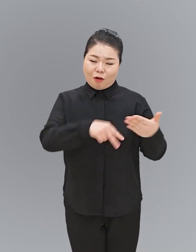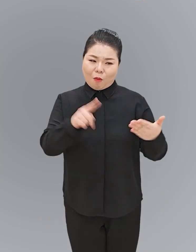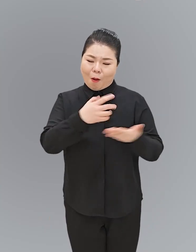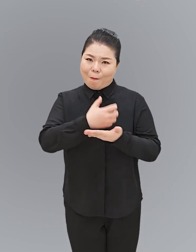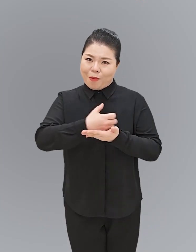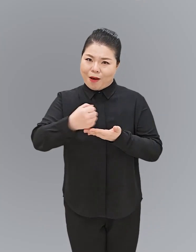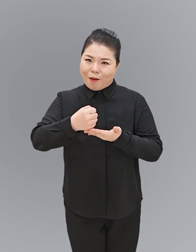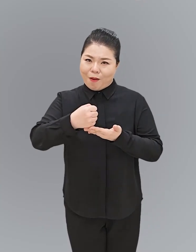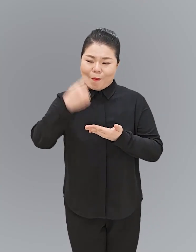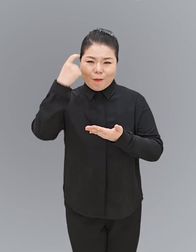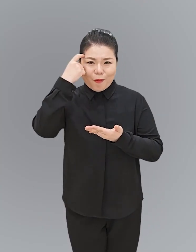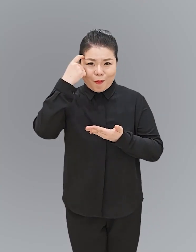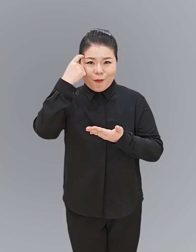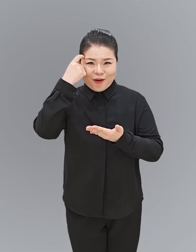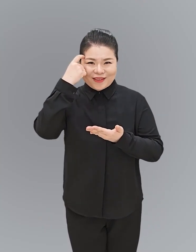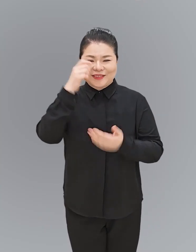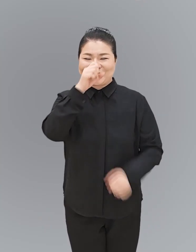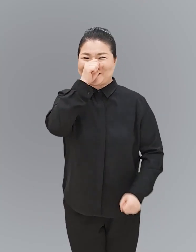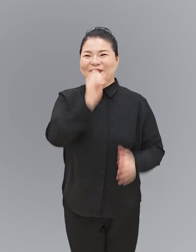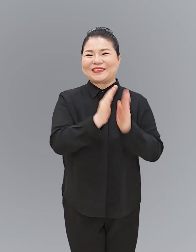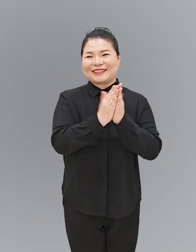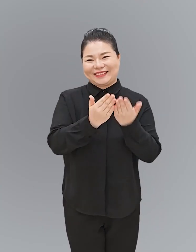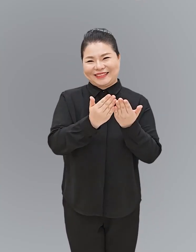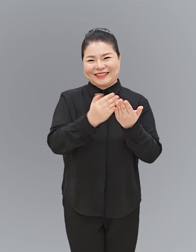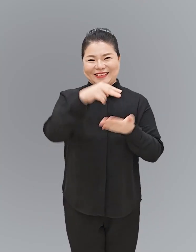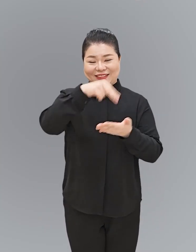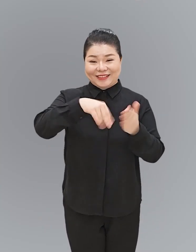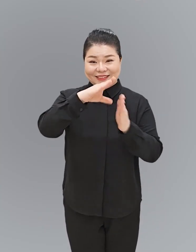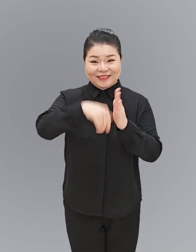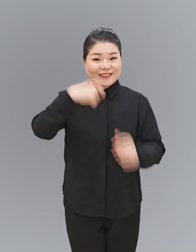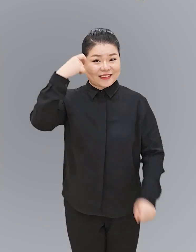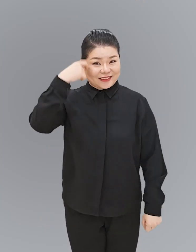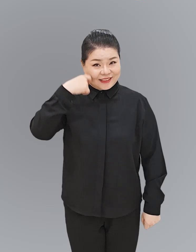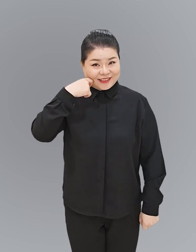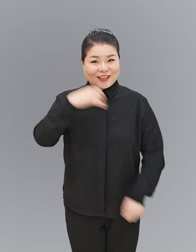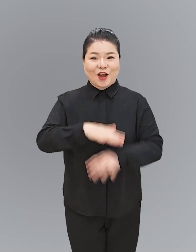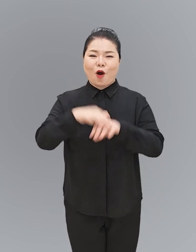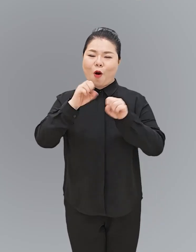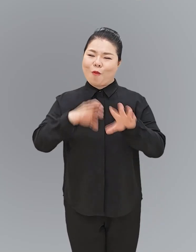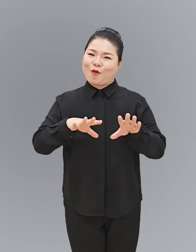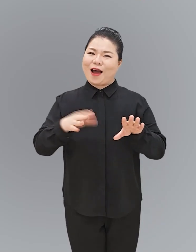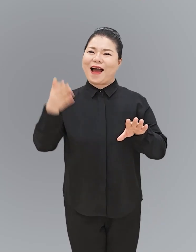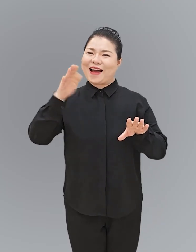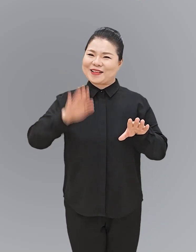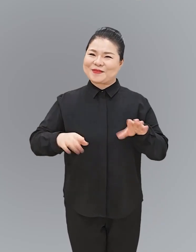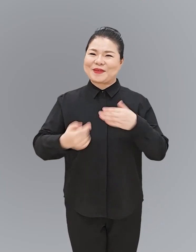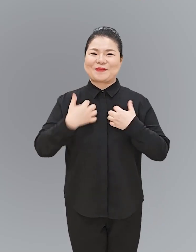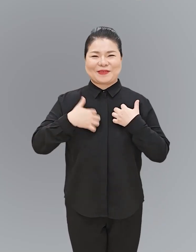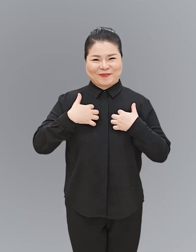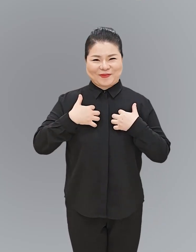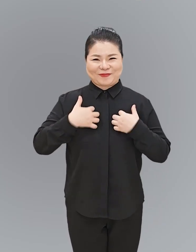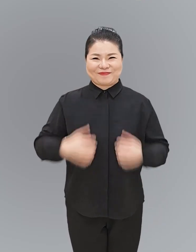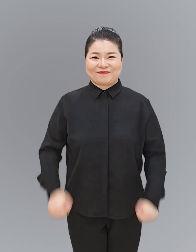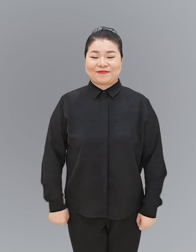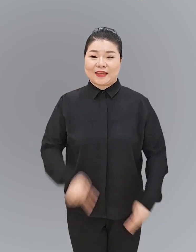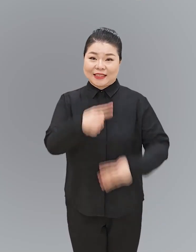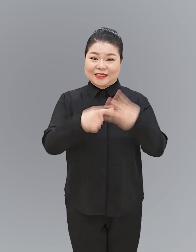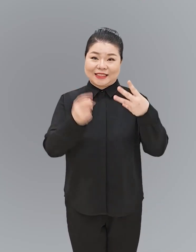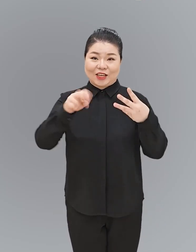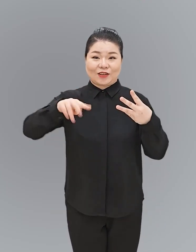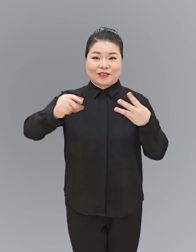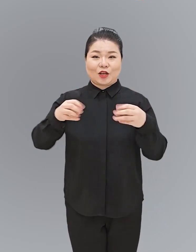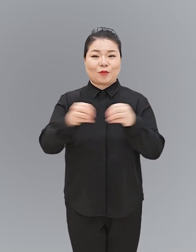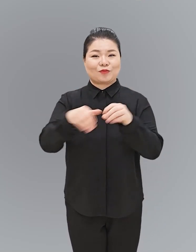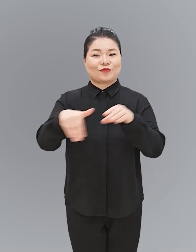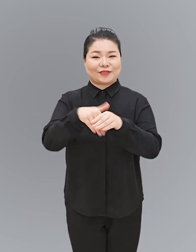읽으면서 뭔가 뺏겼다는 생각을 하게 되는, 좋은 책 앞에서 느끼는 허탈한 쾌감. 신영철